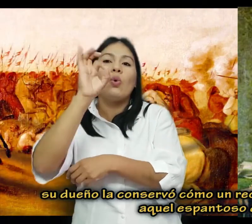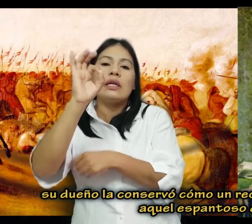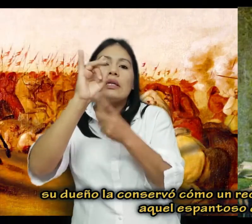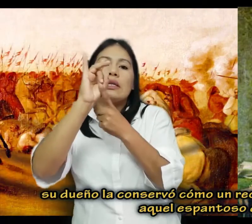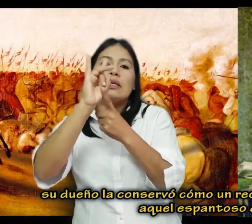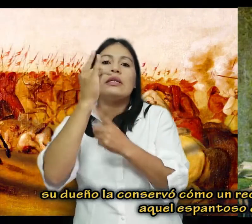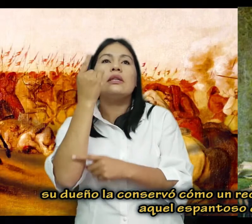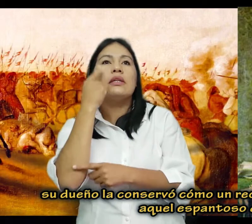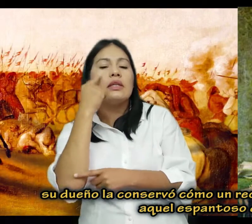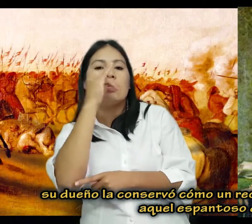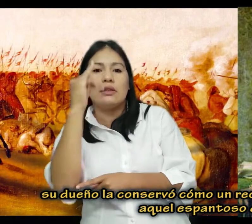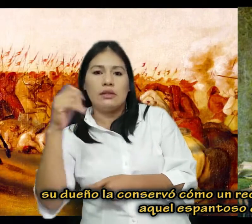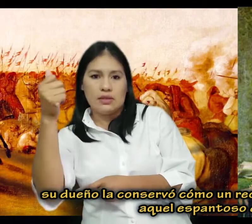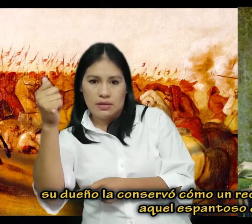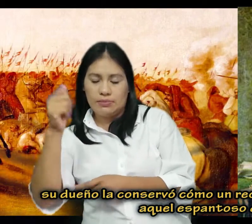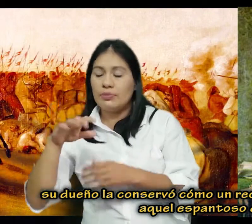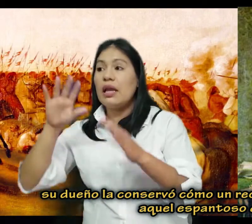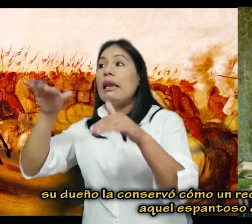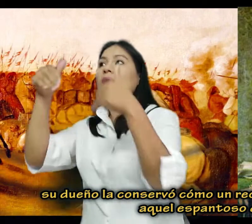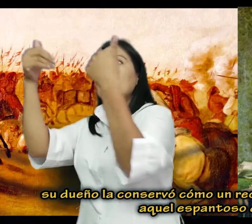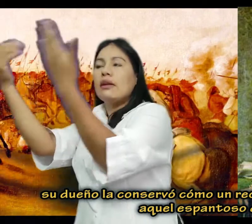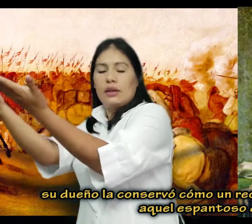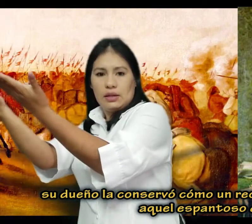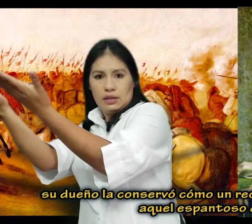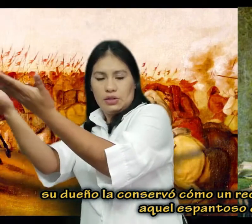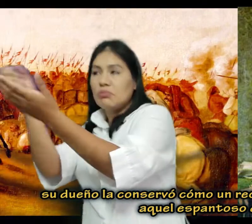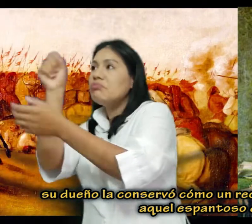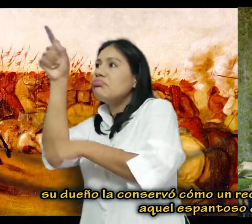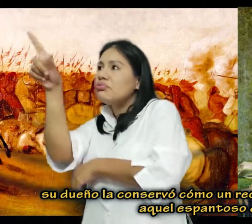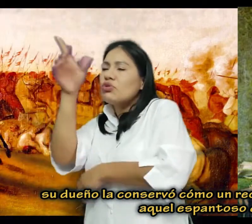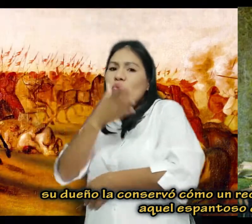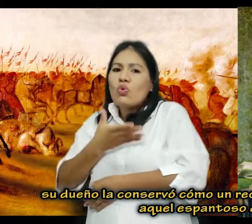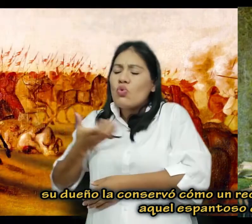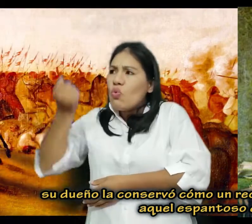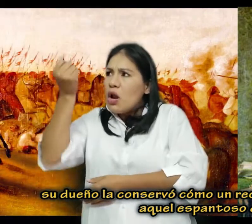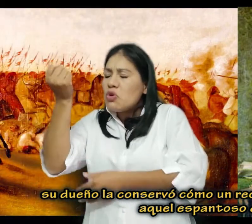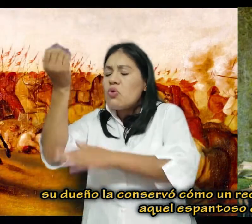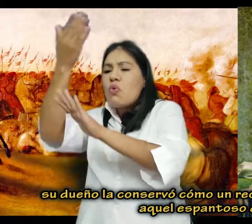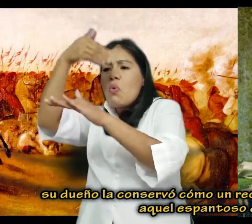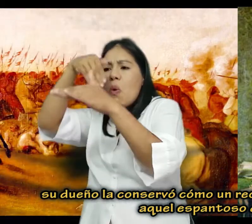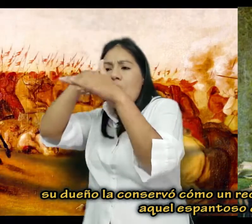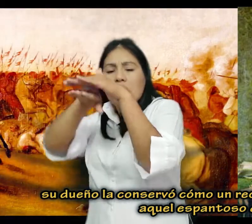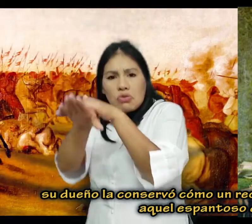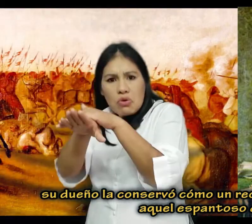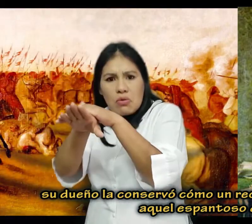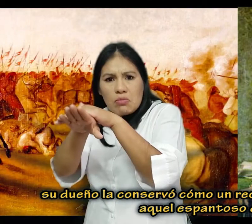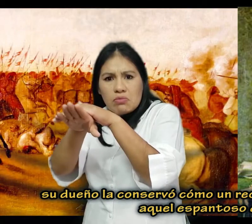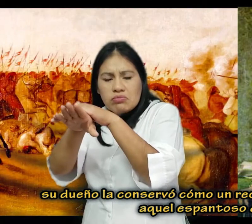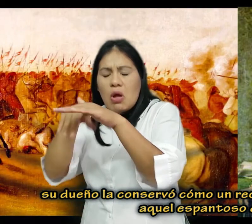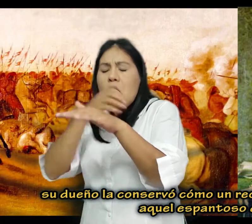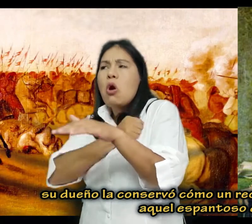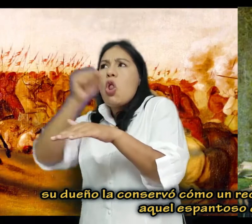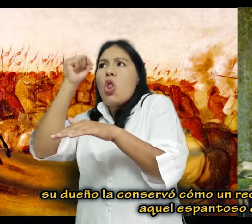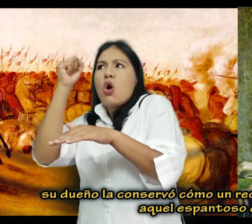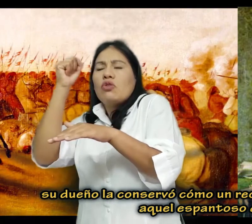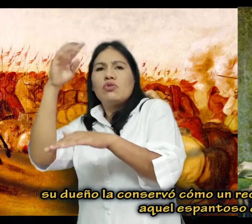Su dueño la conservó como un recuerdo glorioso de aquel espantoso día.